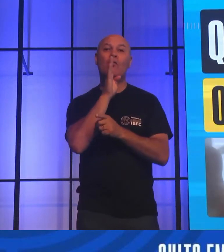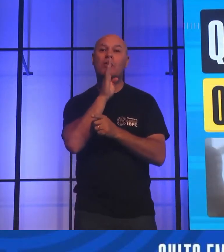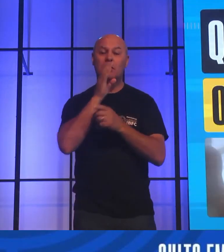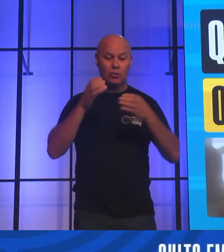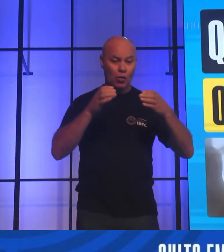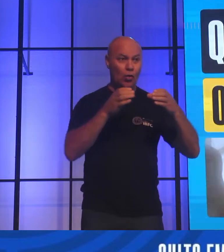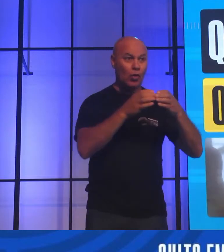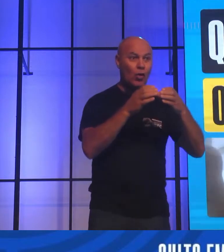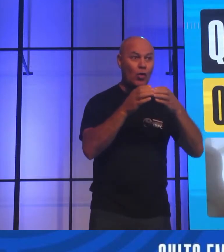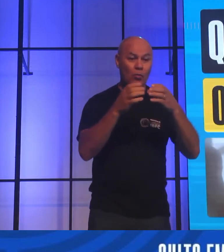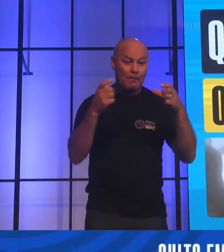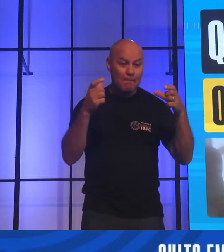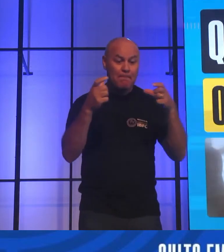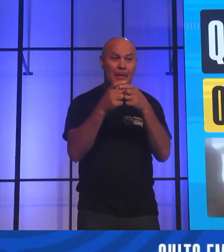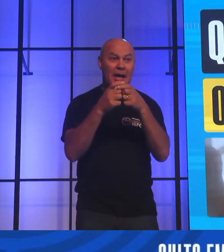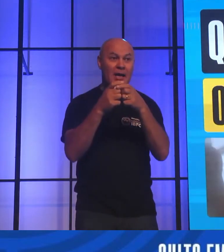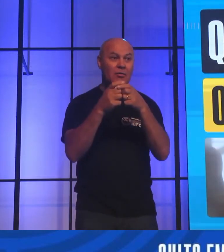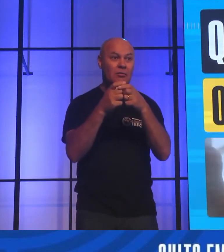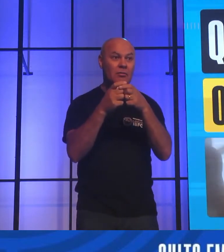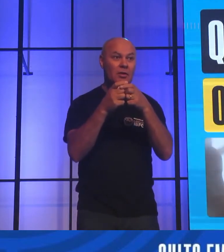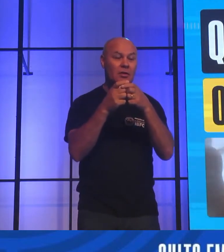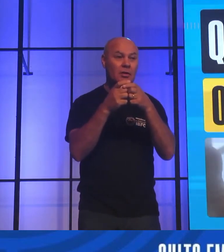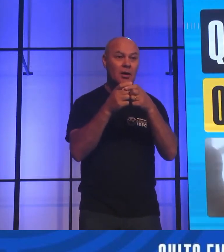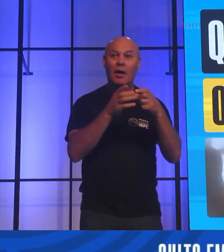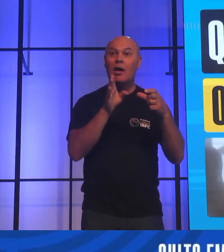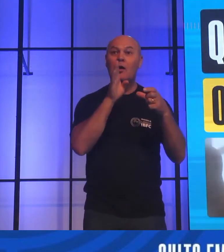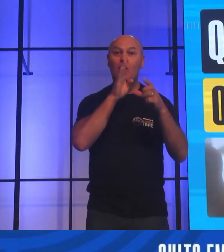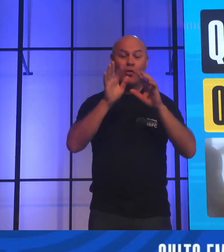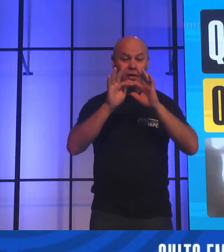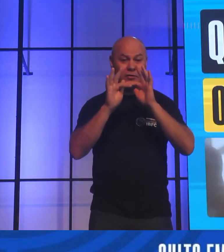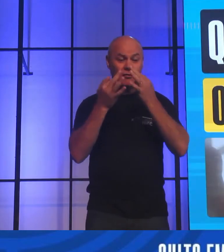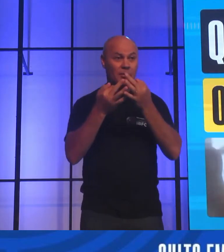dos meus filhos, me conhecem muito mais.